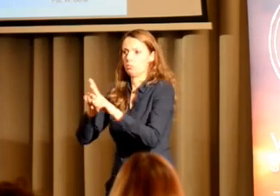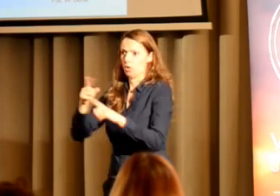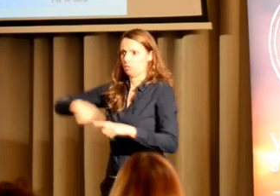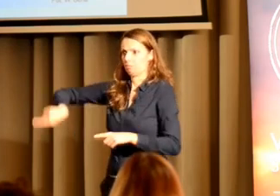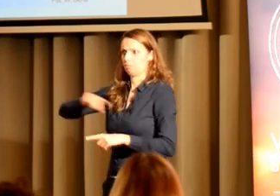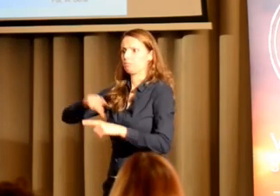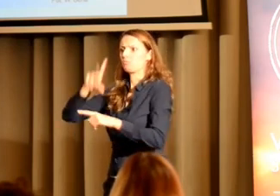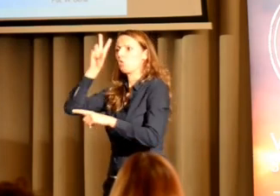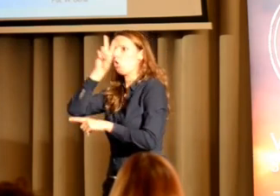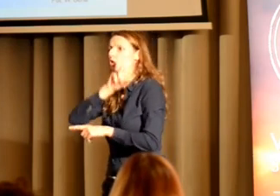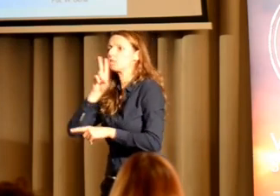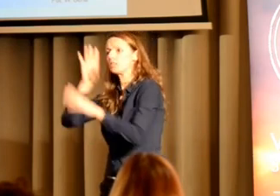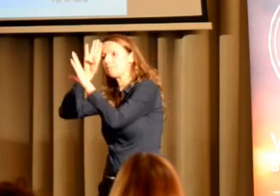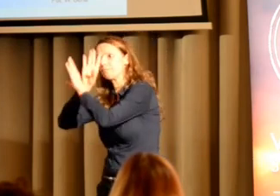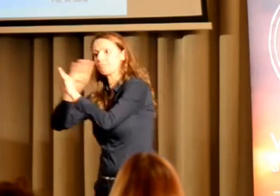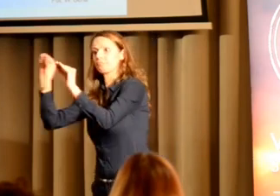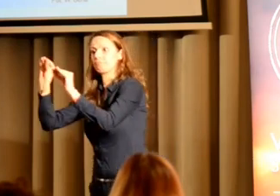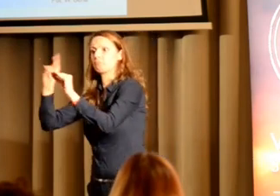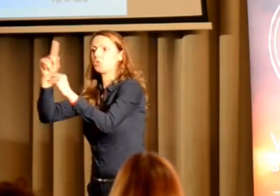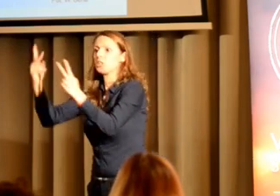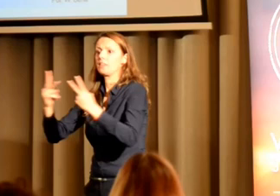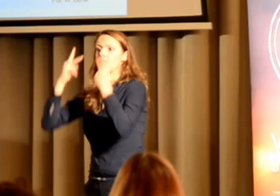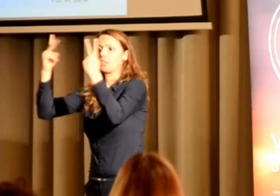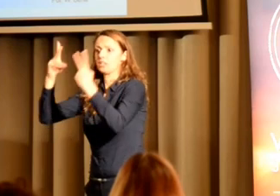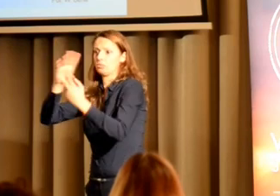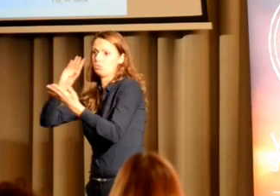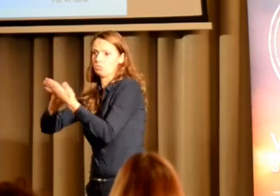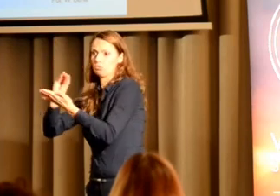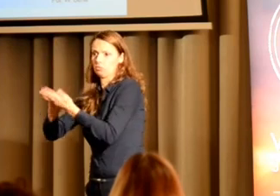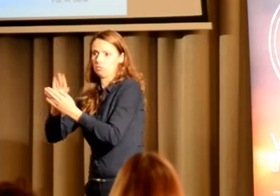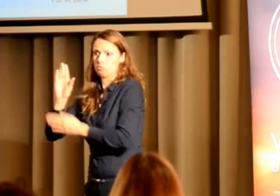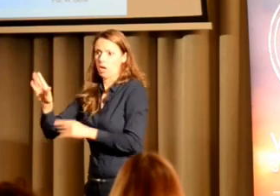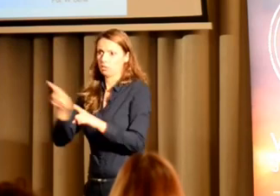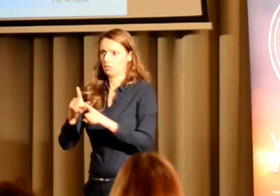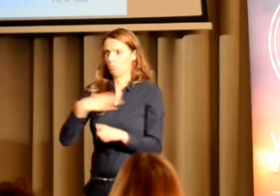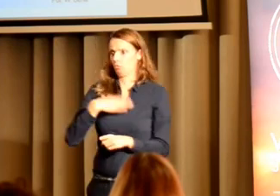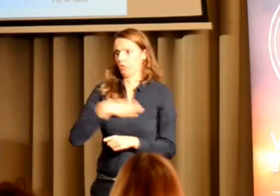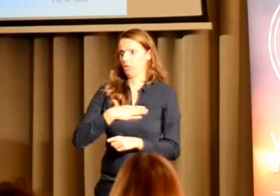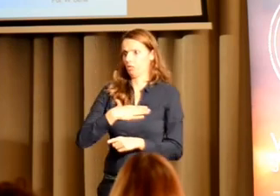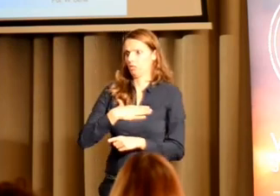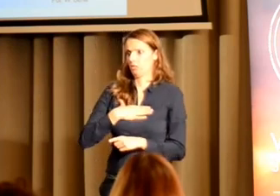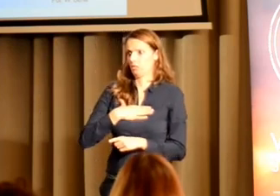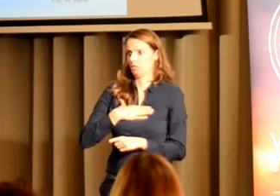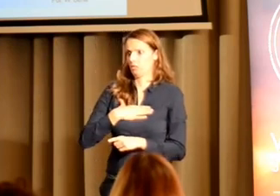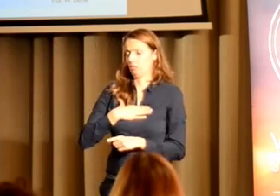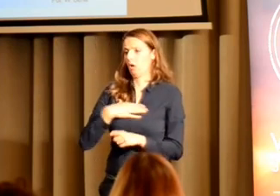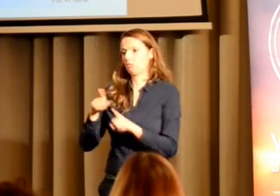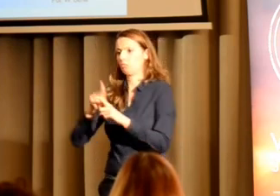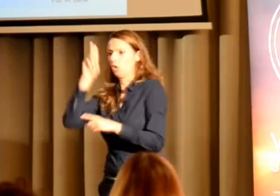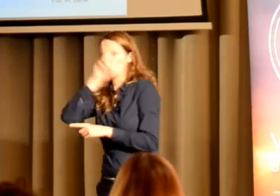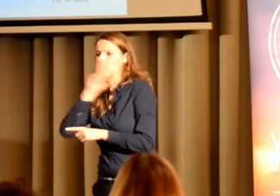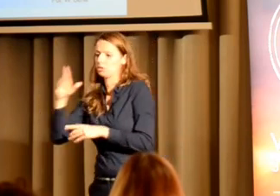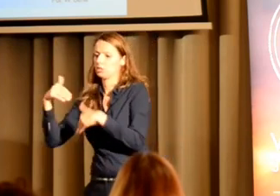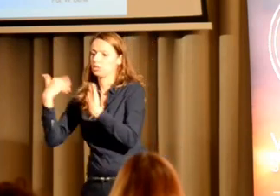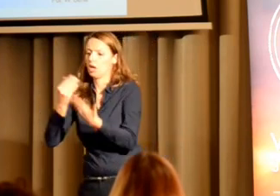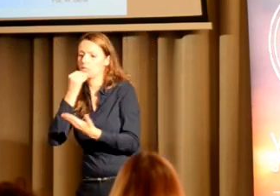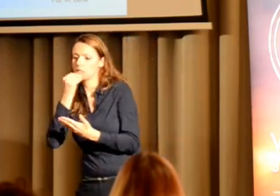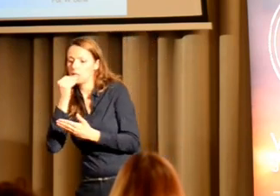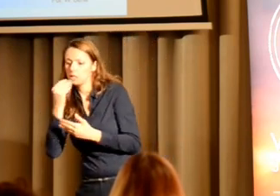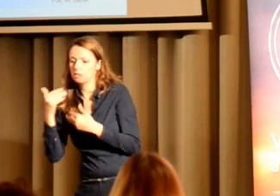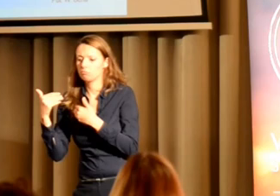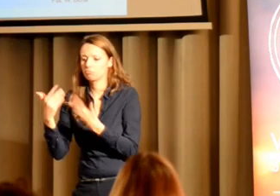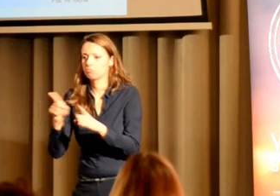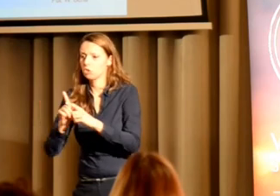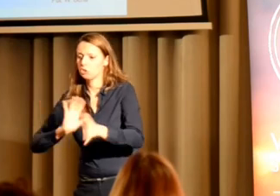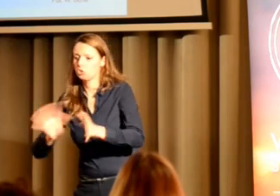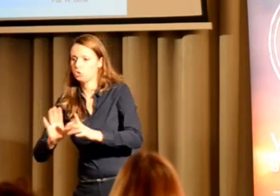rodziców, dlatego że są najbardziej doświadczeni i dostarczają nam na przykład pożywienia i zapewniają opiekę. I właśnie